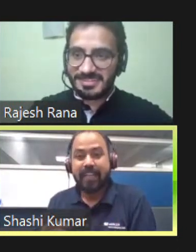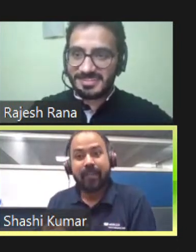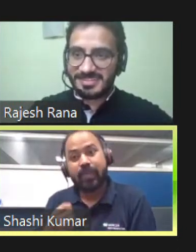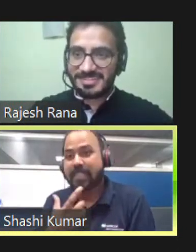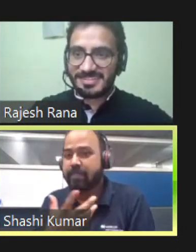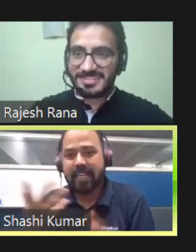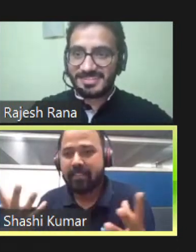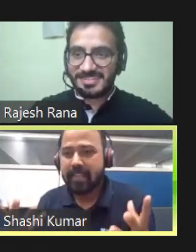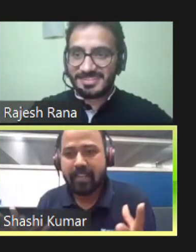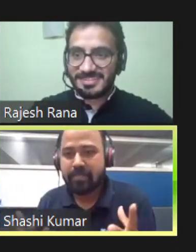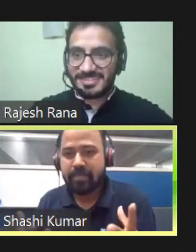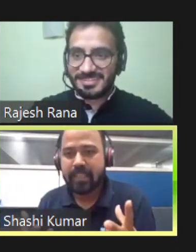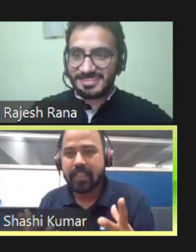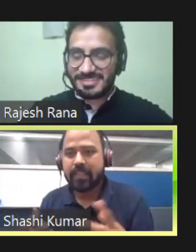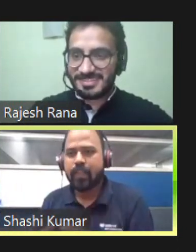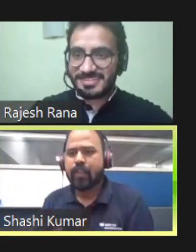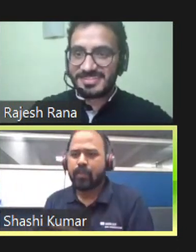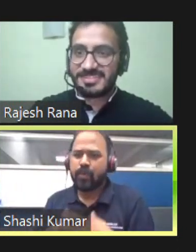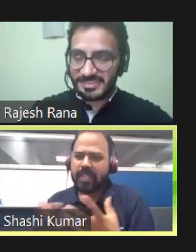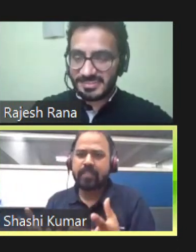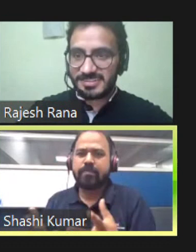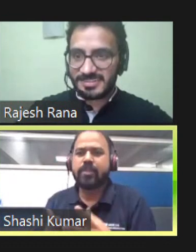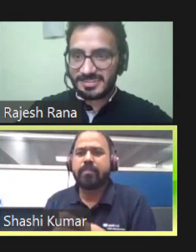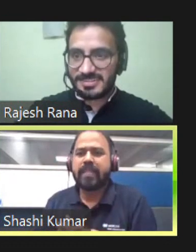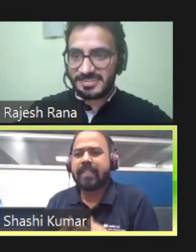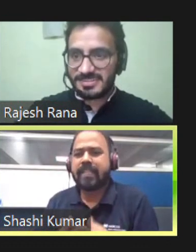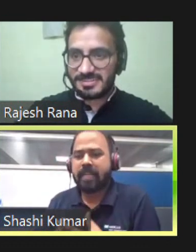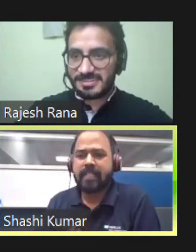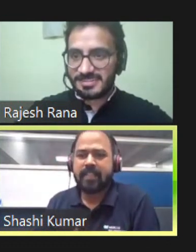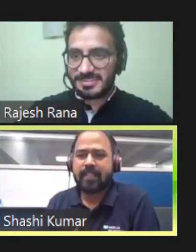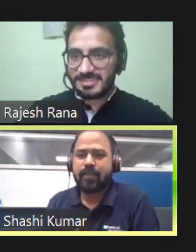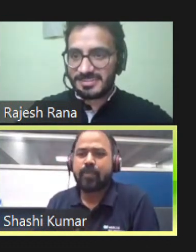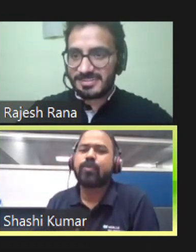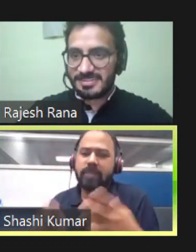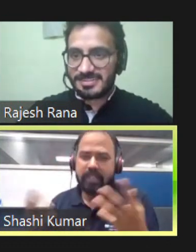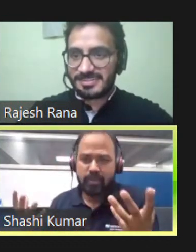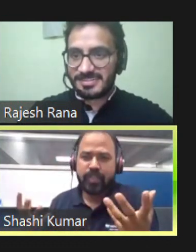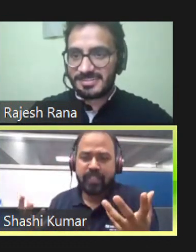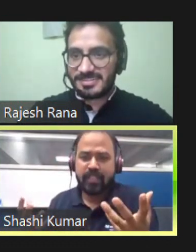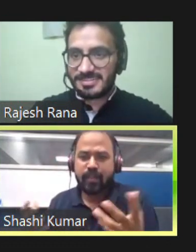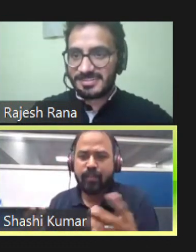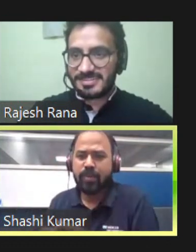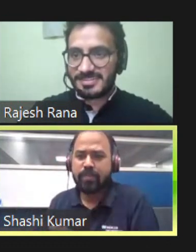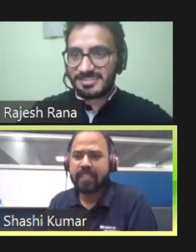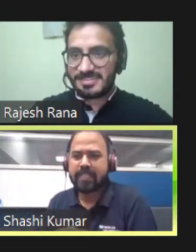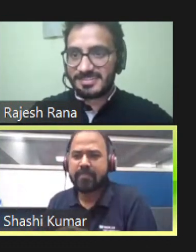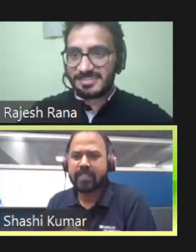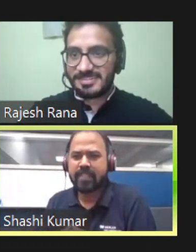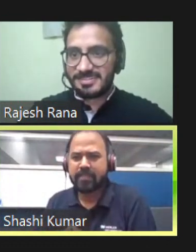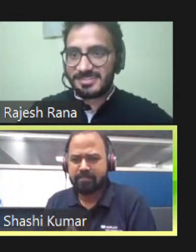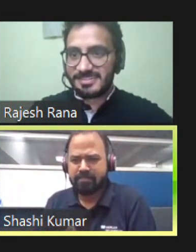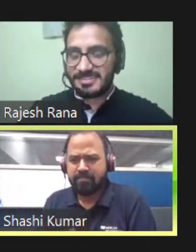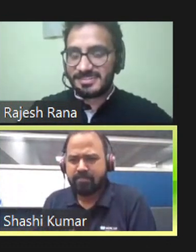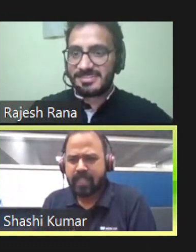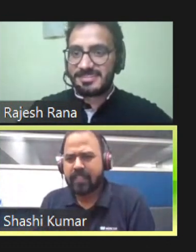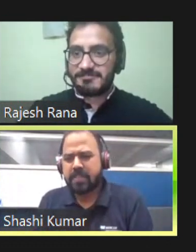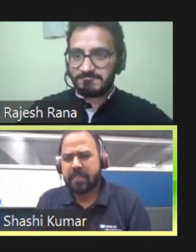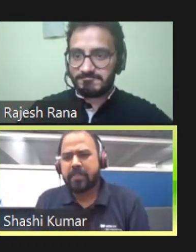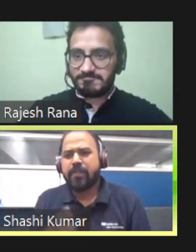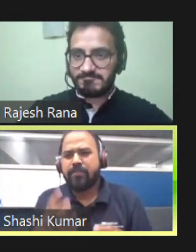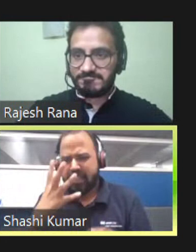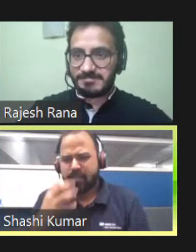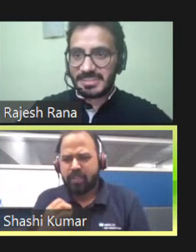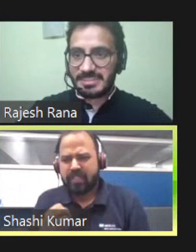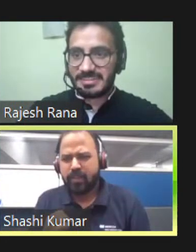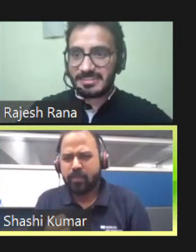हमेशा स्माइल रहेंगे तो एक स्माइलिंग वाला नाम दे देंगे। तो मोहित जब भी उनसे मिलते थे, बात करते थे, तो कुछ भी सिचुएशन रही हो वो हमेशा ऐसे मिलते थे, ऐसे